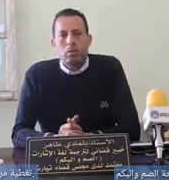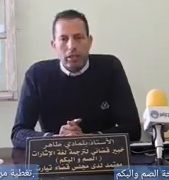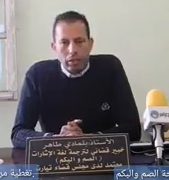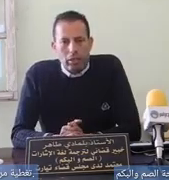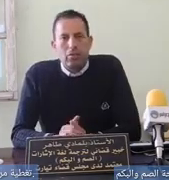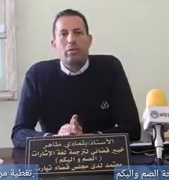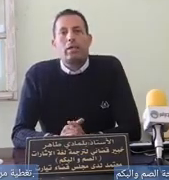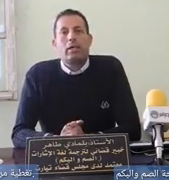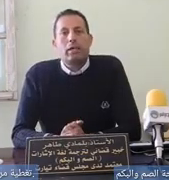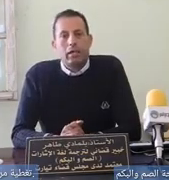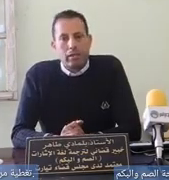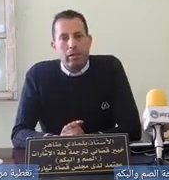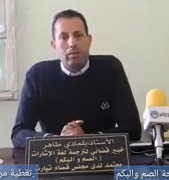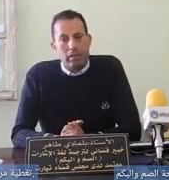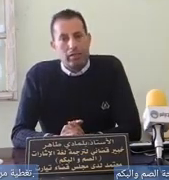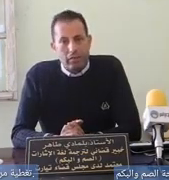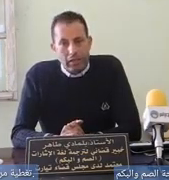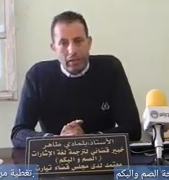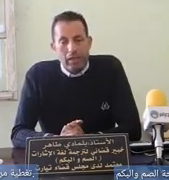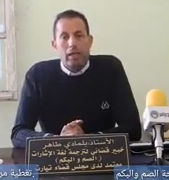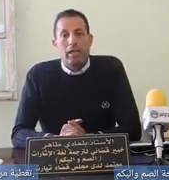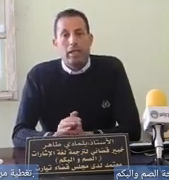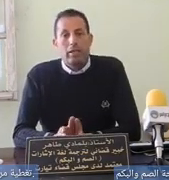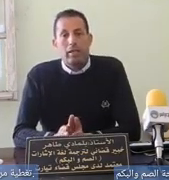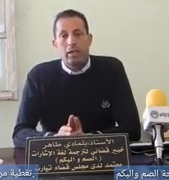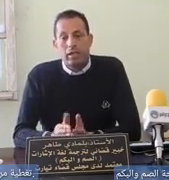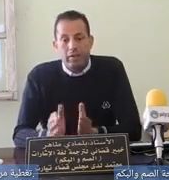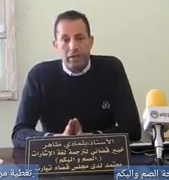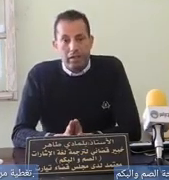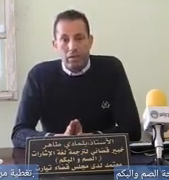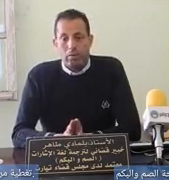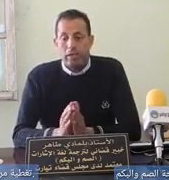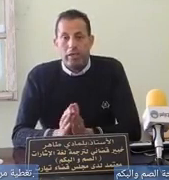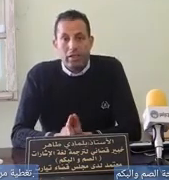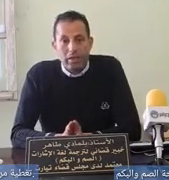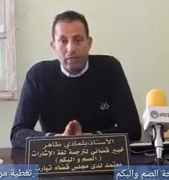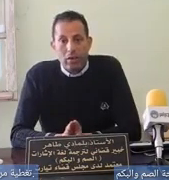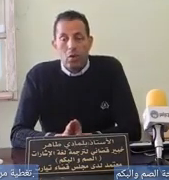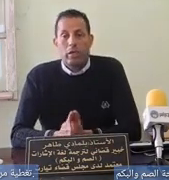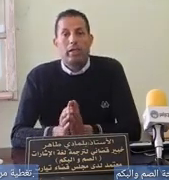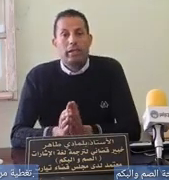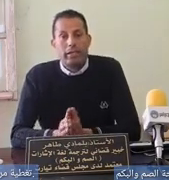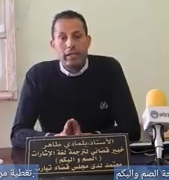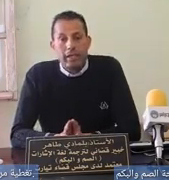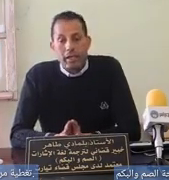والآن نشكر القناة الأوراس تي في على هذه الالتفاتة وعلى الضيافة وعلى التحسيس